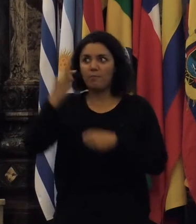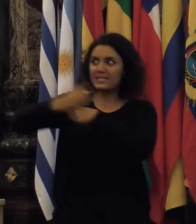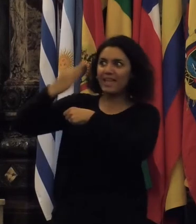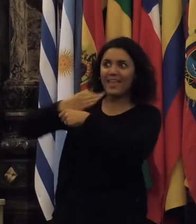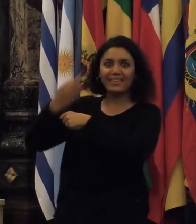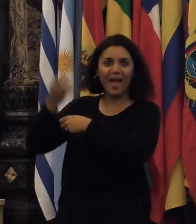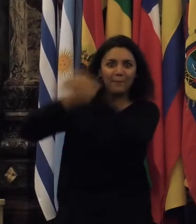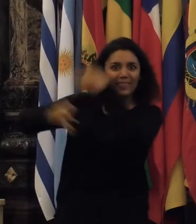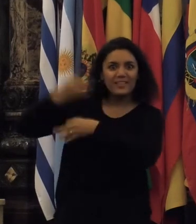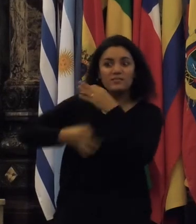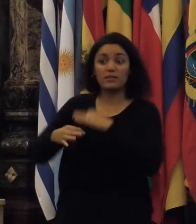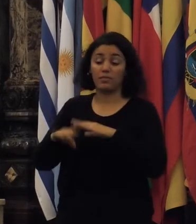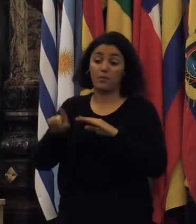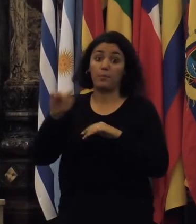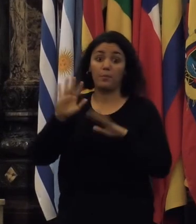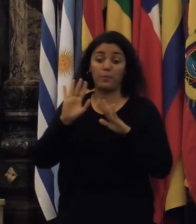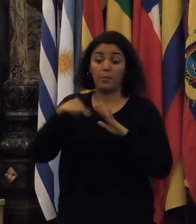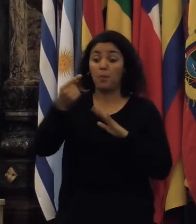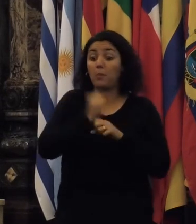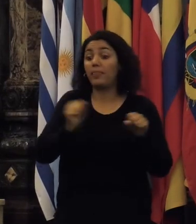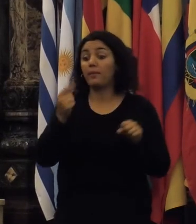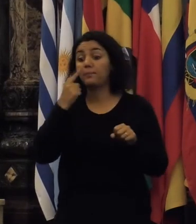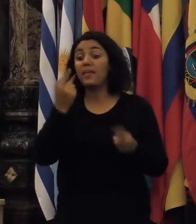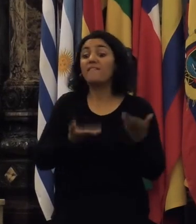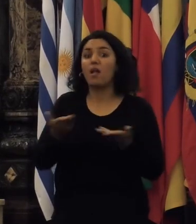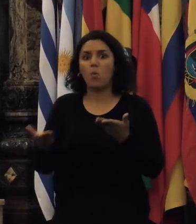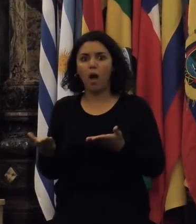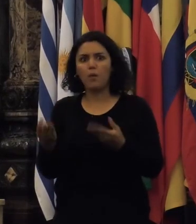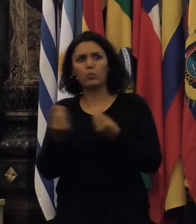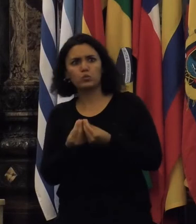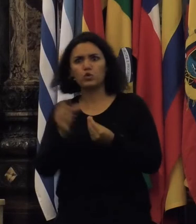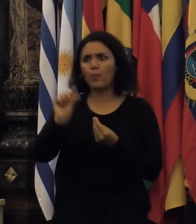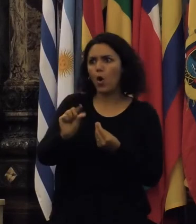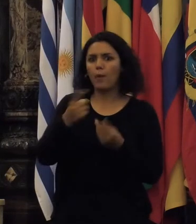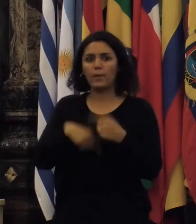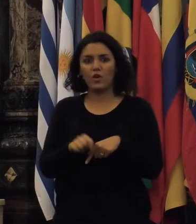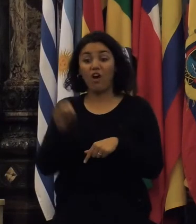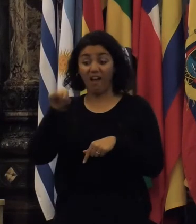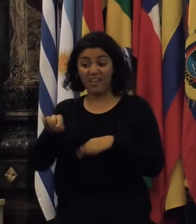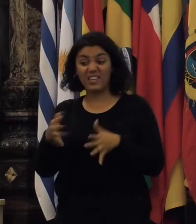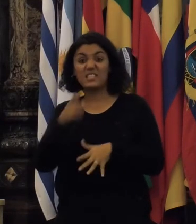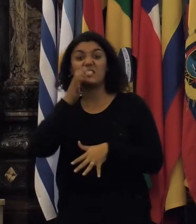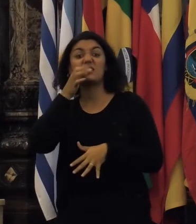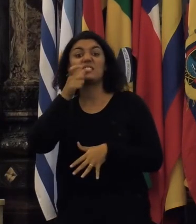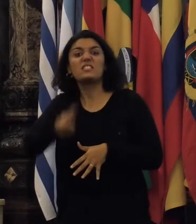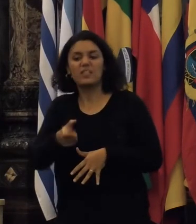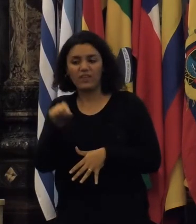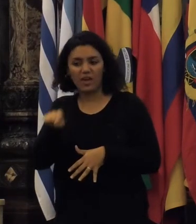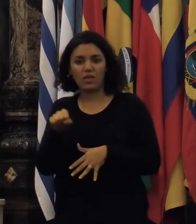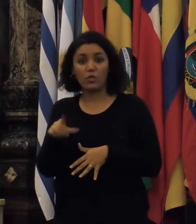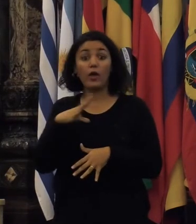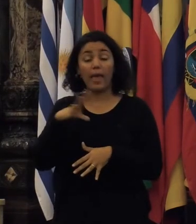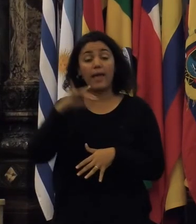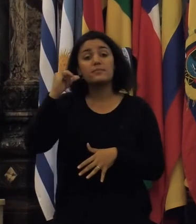vemos, son grados, excesos, ¿no? Porque ¿saben qué se está desbaratando allí? Que